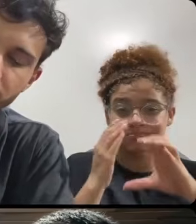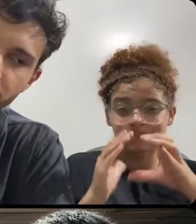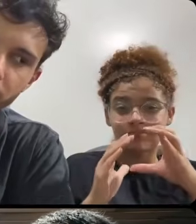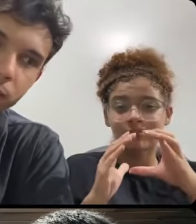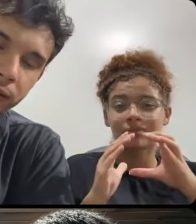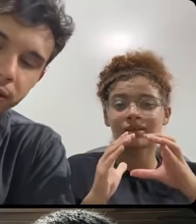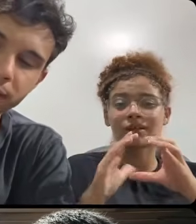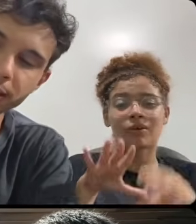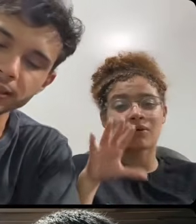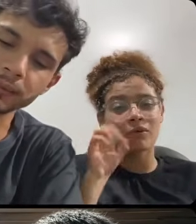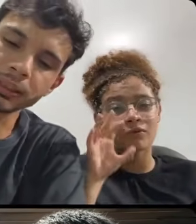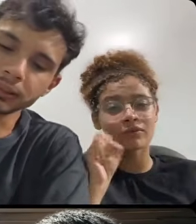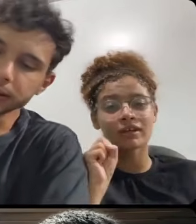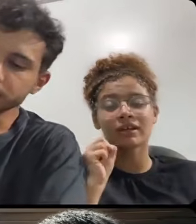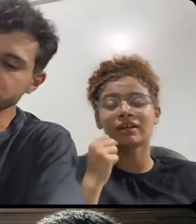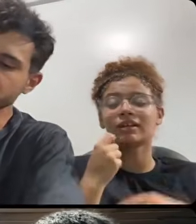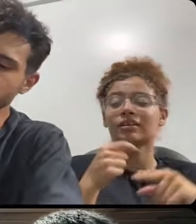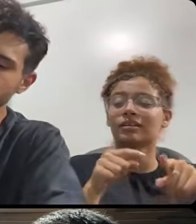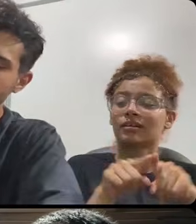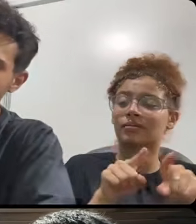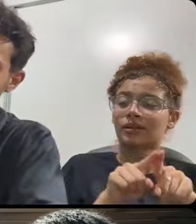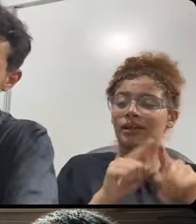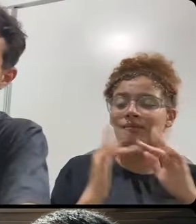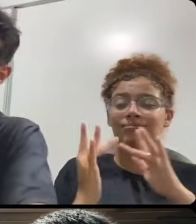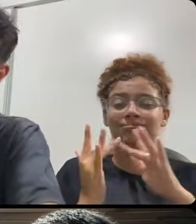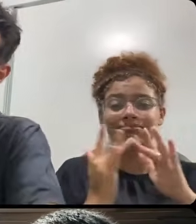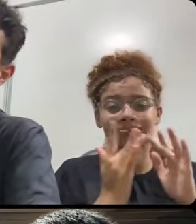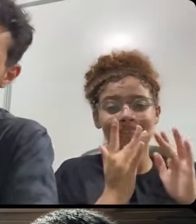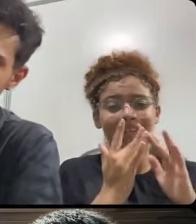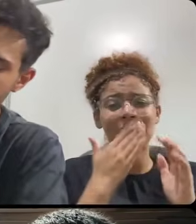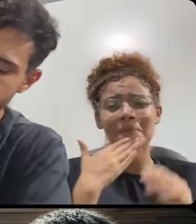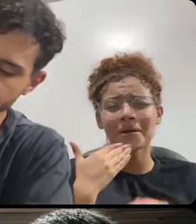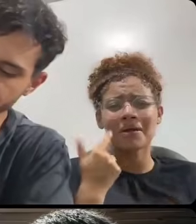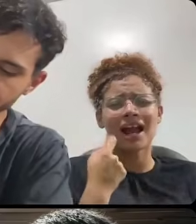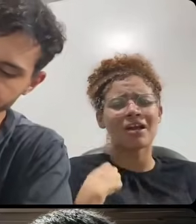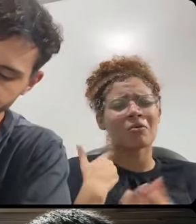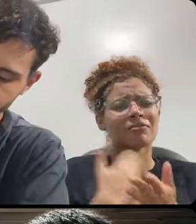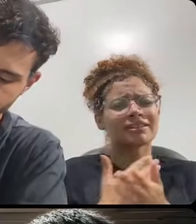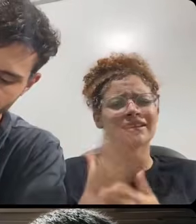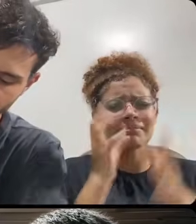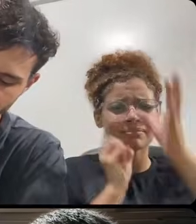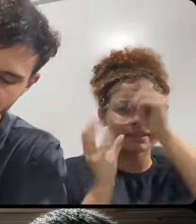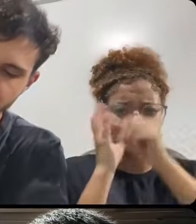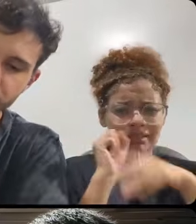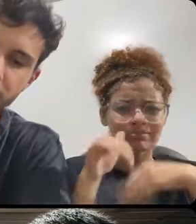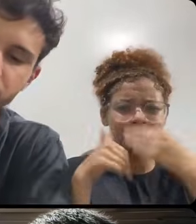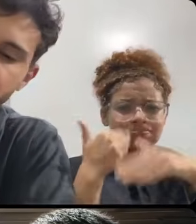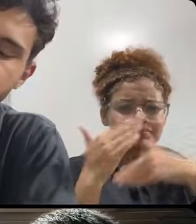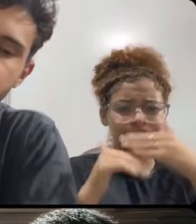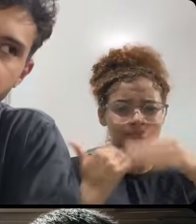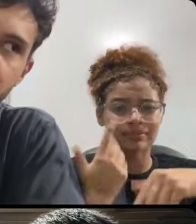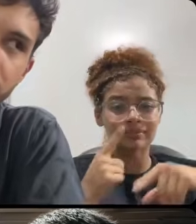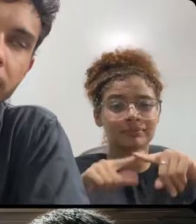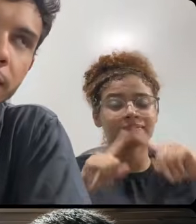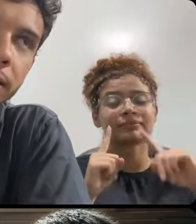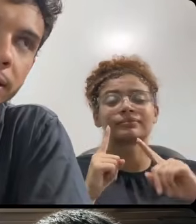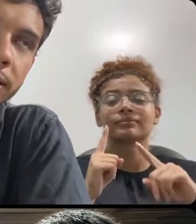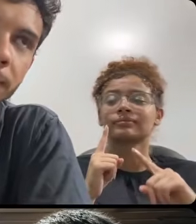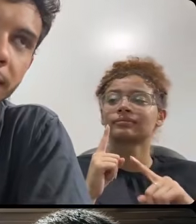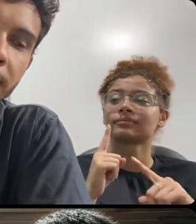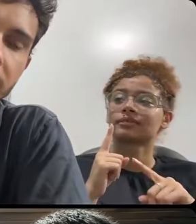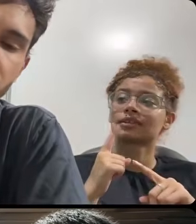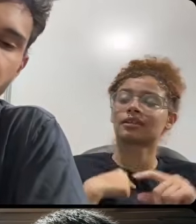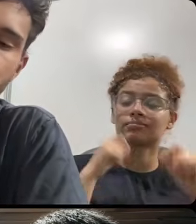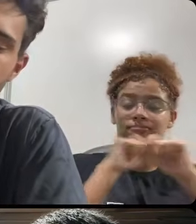consegue ouvir e falar, sabe? Então, desde então eu comecei aprendendo. Mas foi